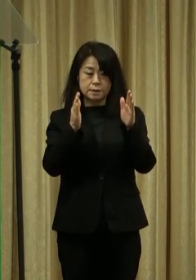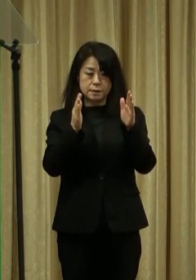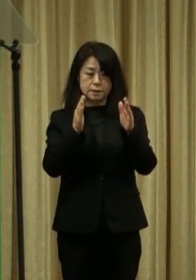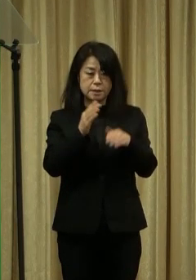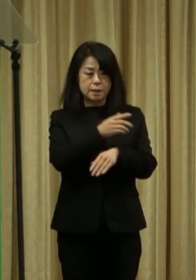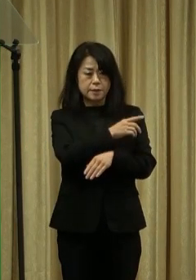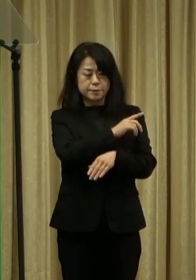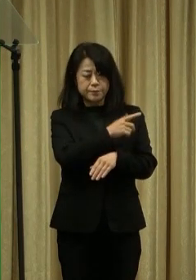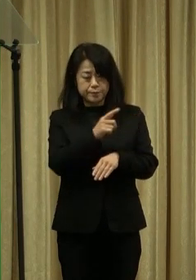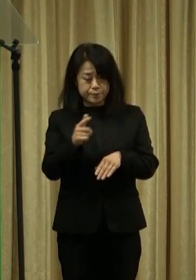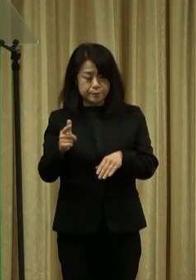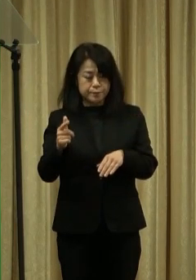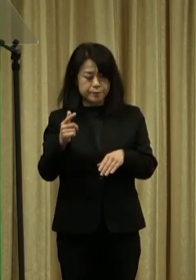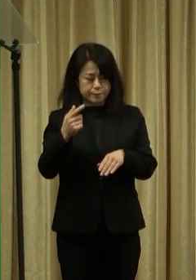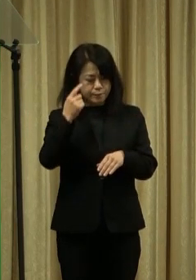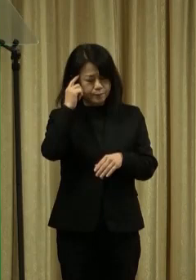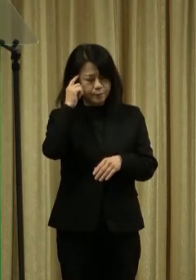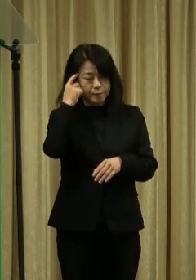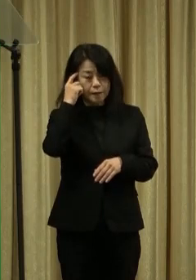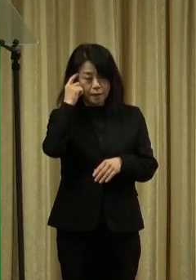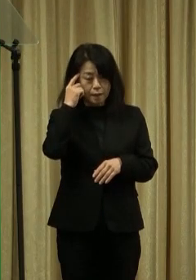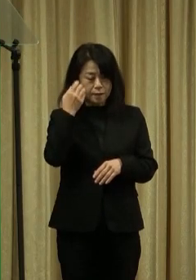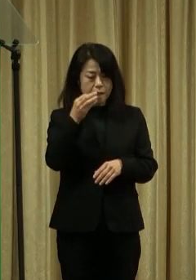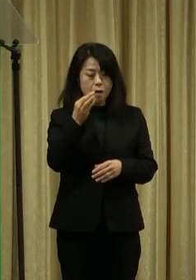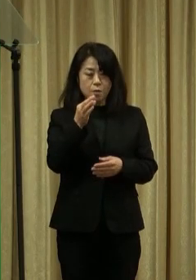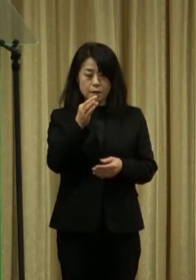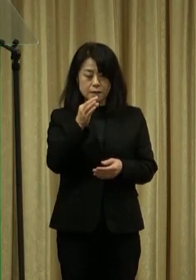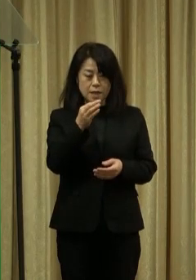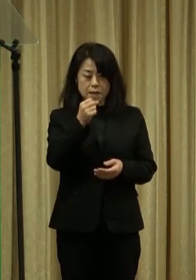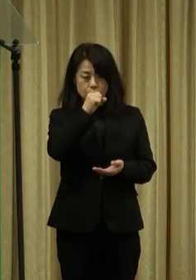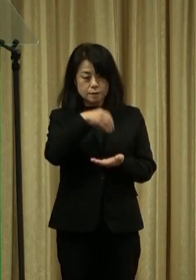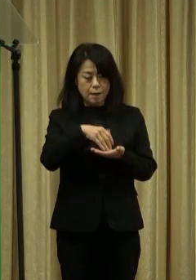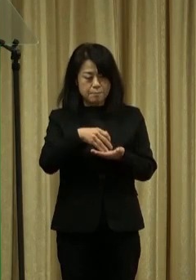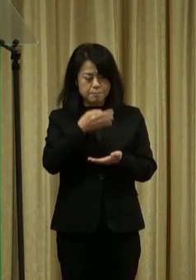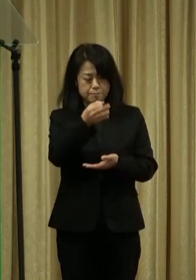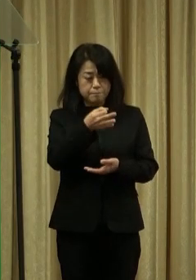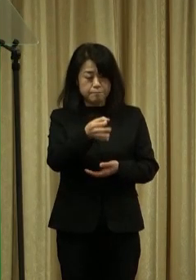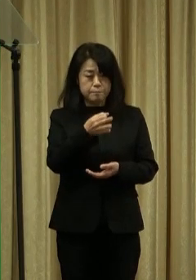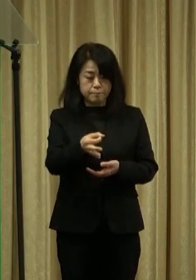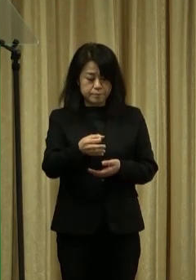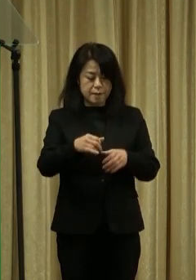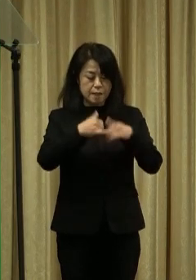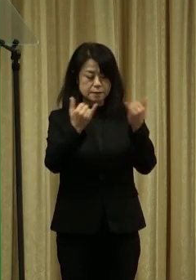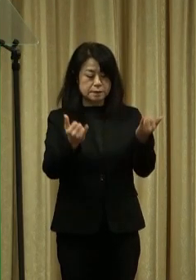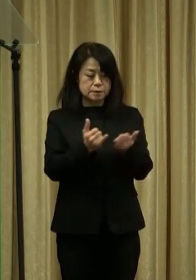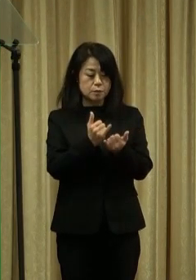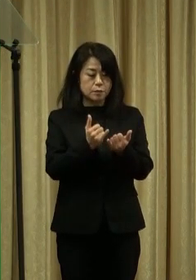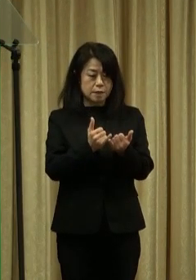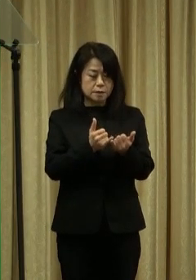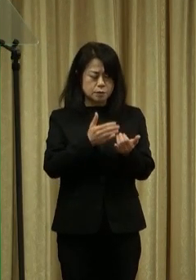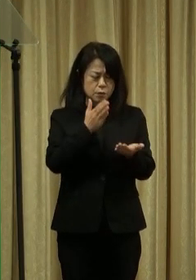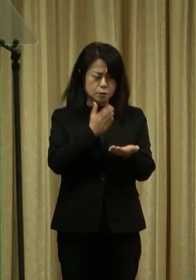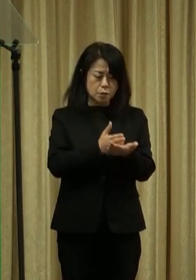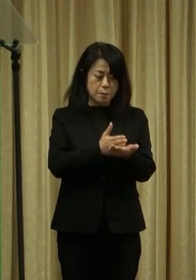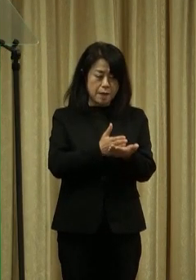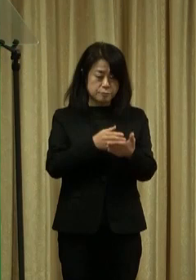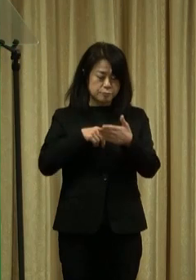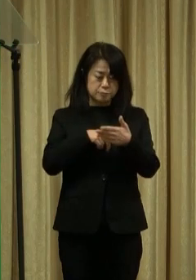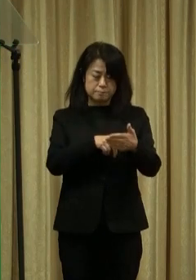らゆることを考えて、お金もたくさんの予算も使って、人口減少を止める努力をしてまいりました